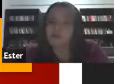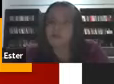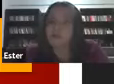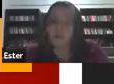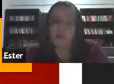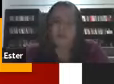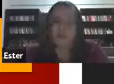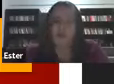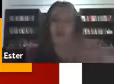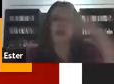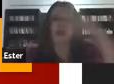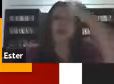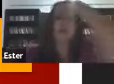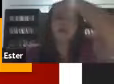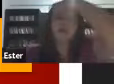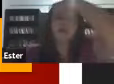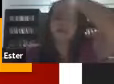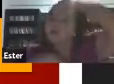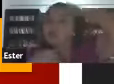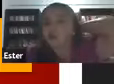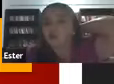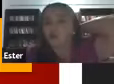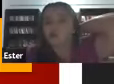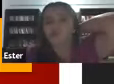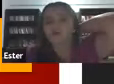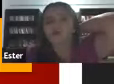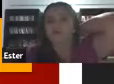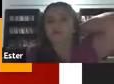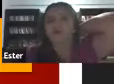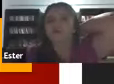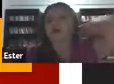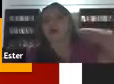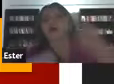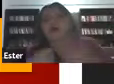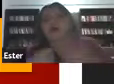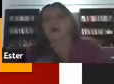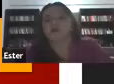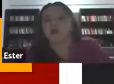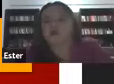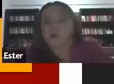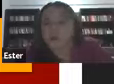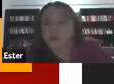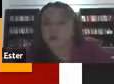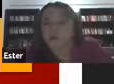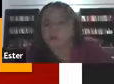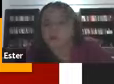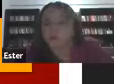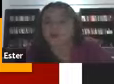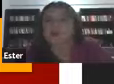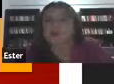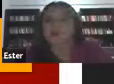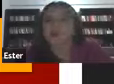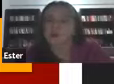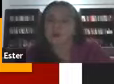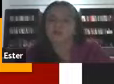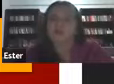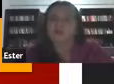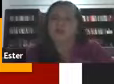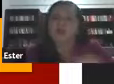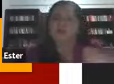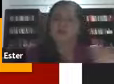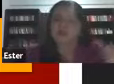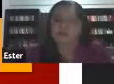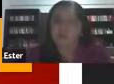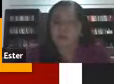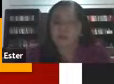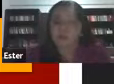da democracia radical, em espaços de diálogo com os movimentos sociais. Nos nossos seminários do setorial, a gente tem apontado fortalecer as